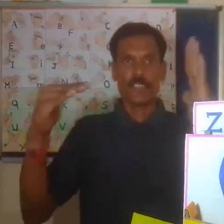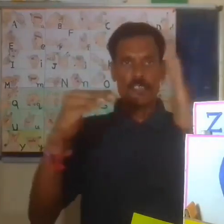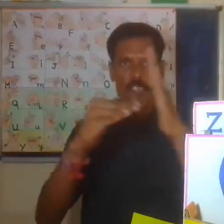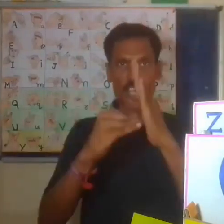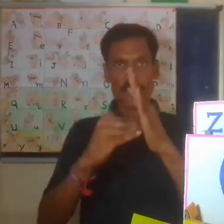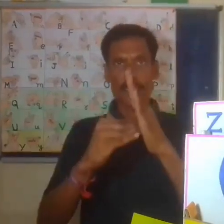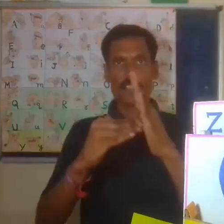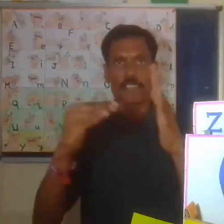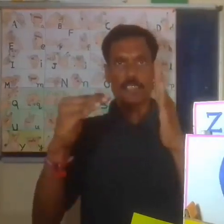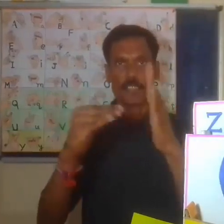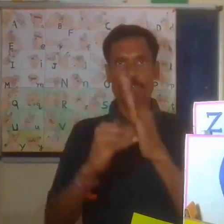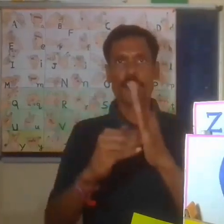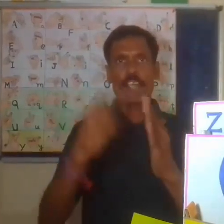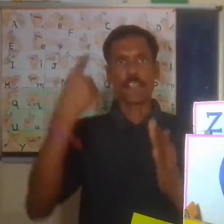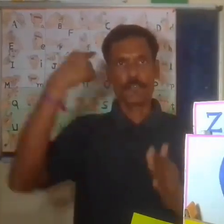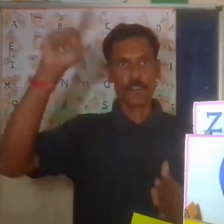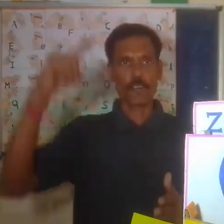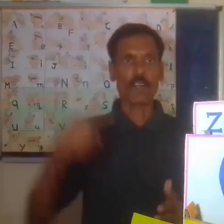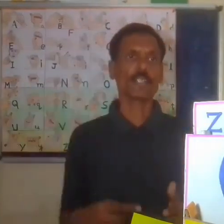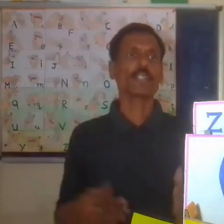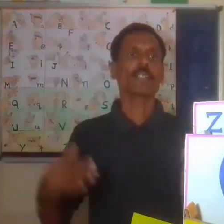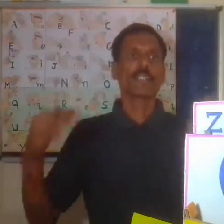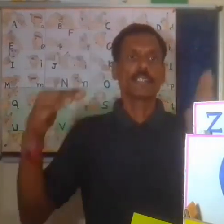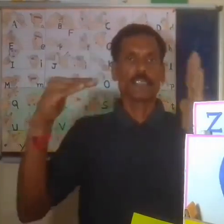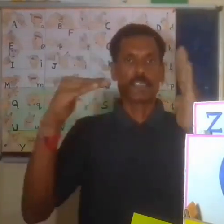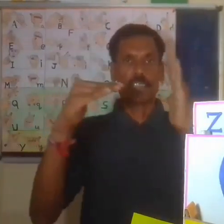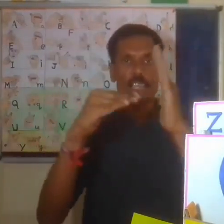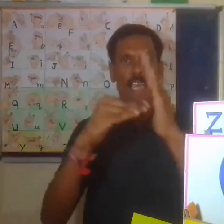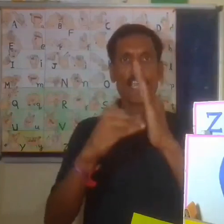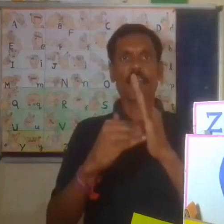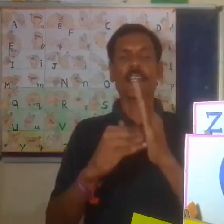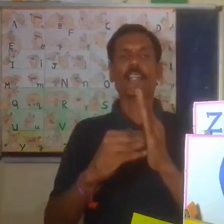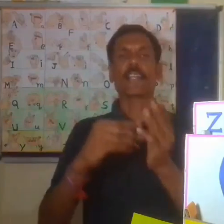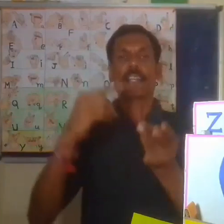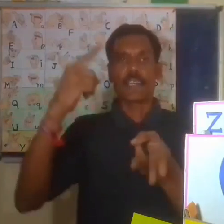Z, Z for Z, E,